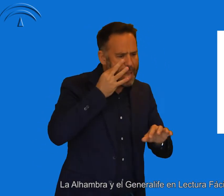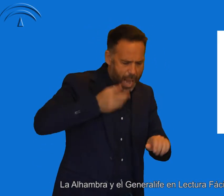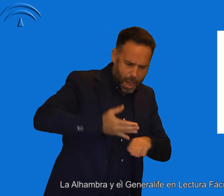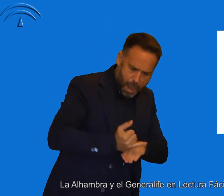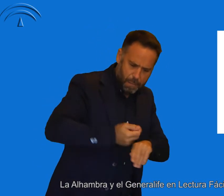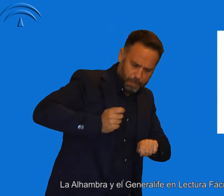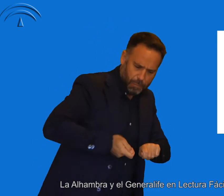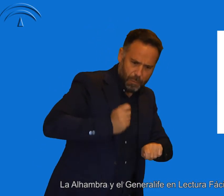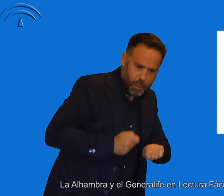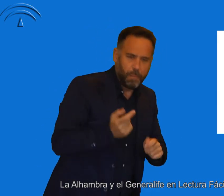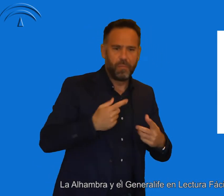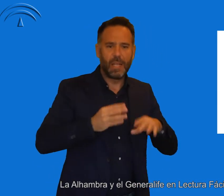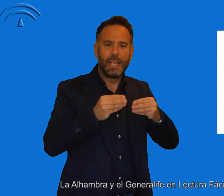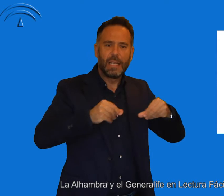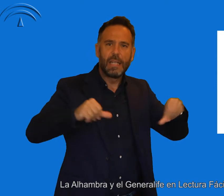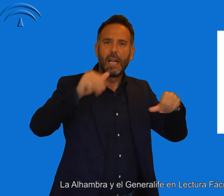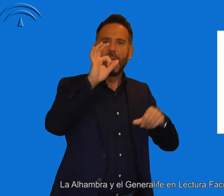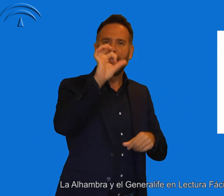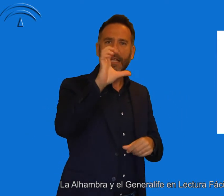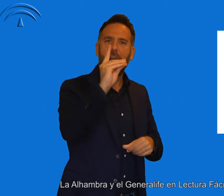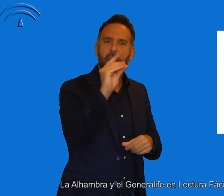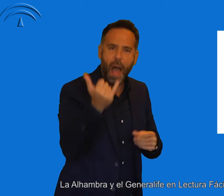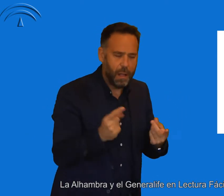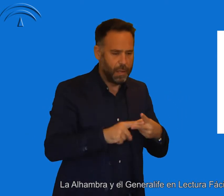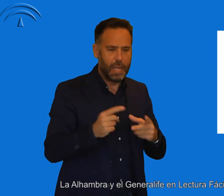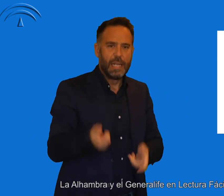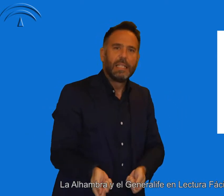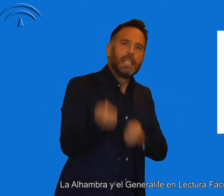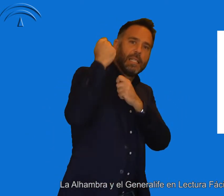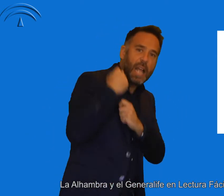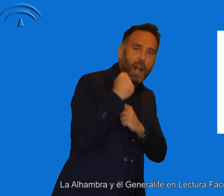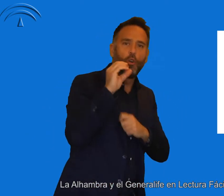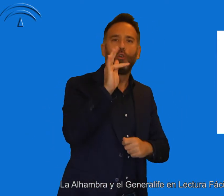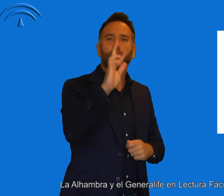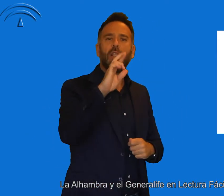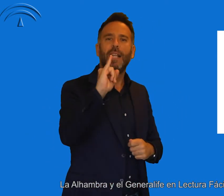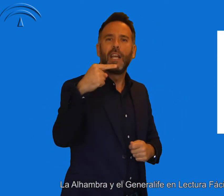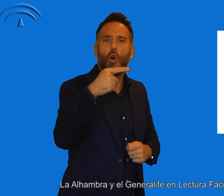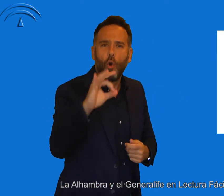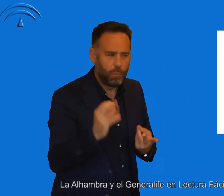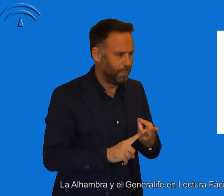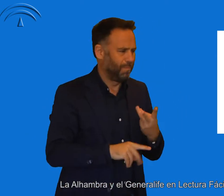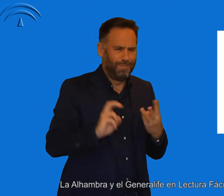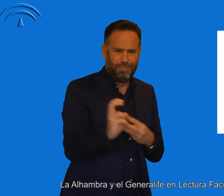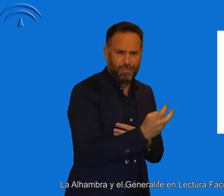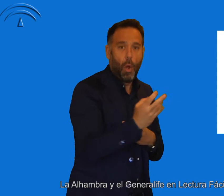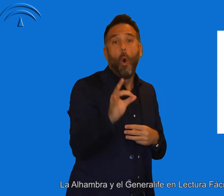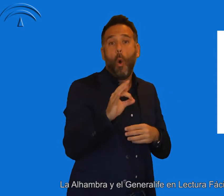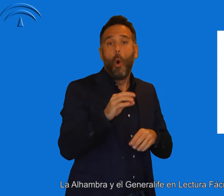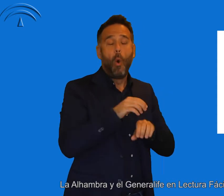todo tipo de productos: pieles curtidas, madejas de seda, sacos de trigo. Llevan la carga